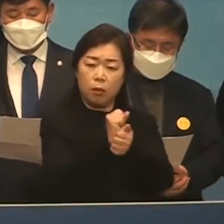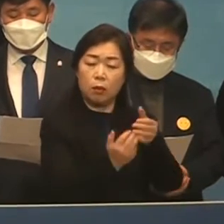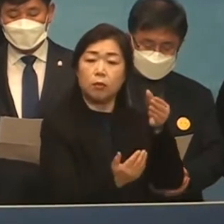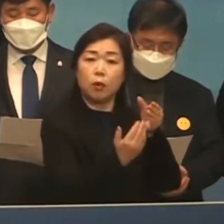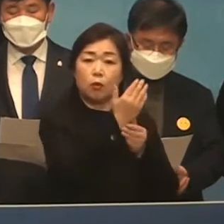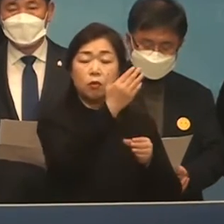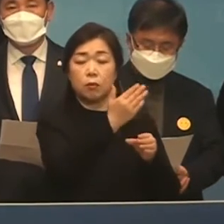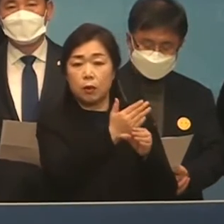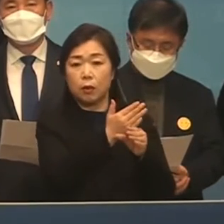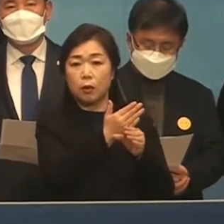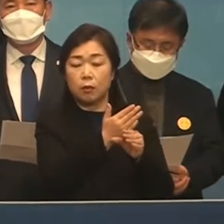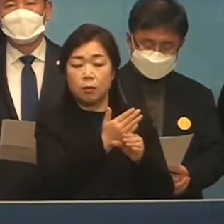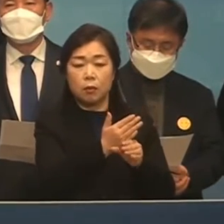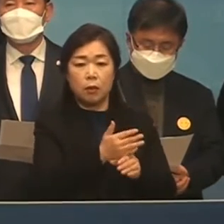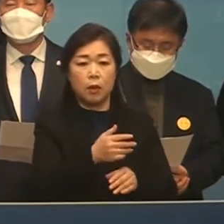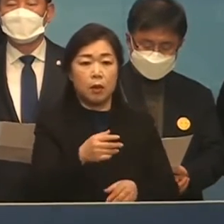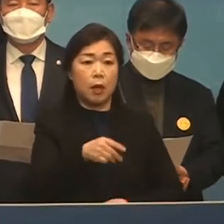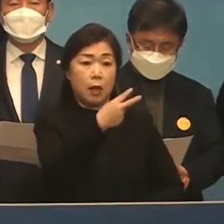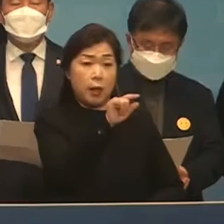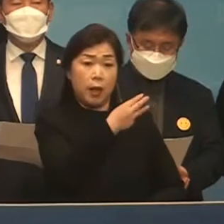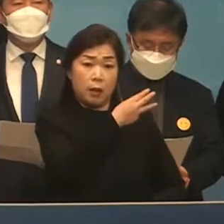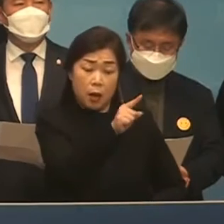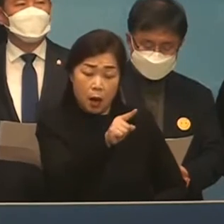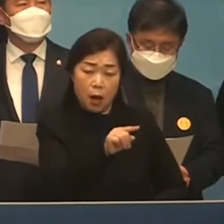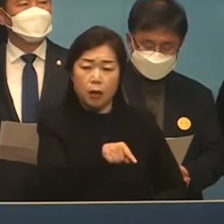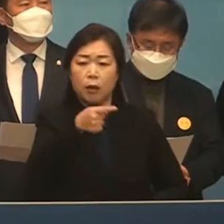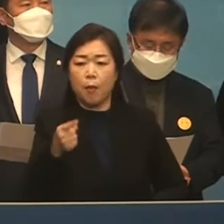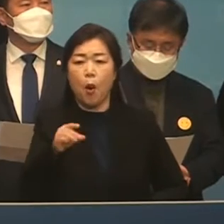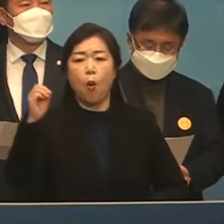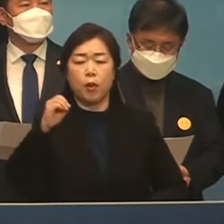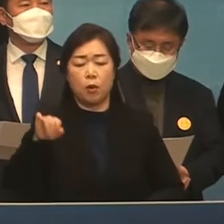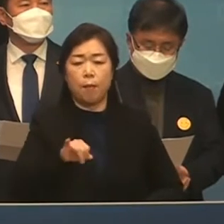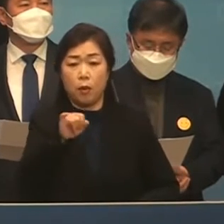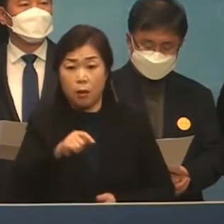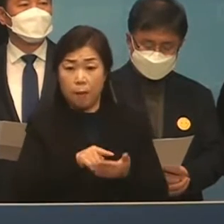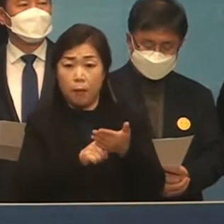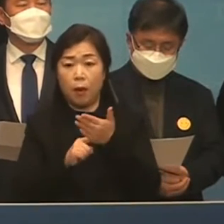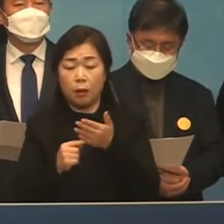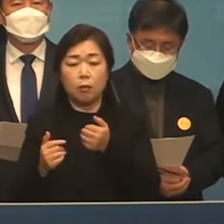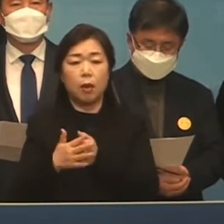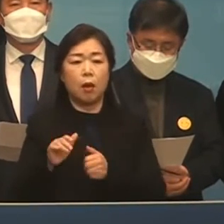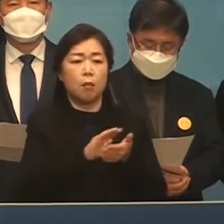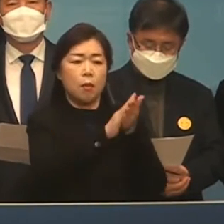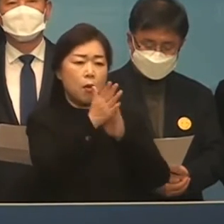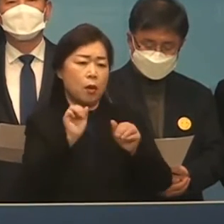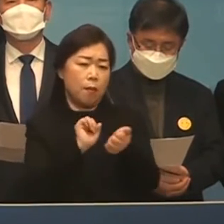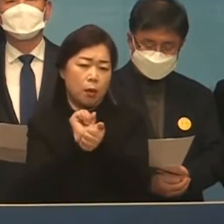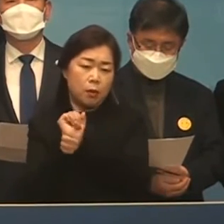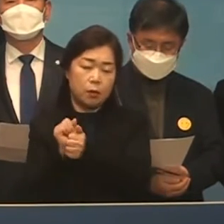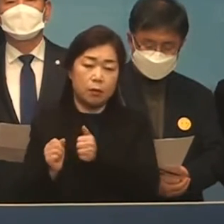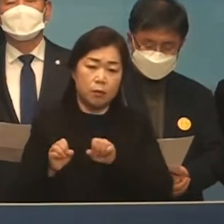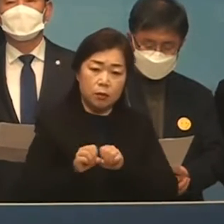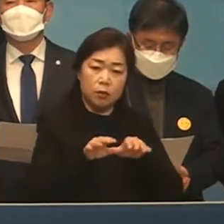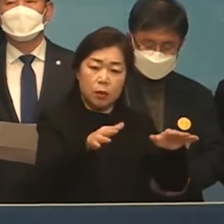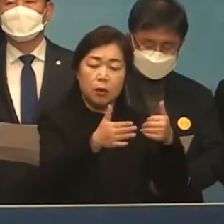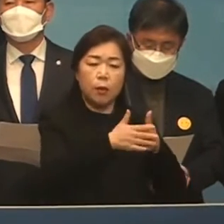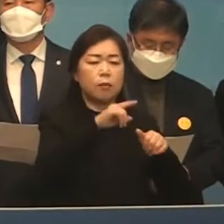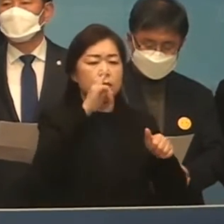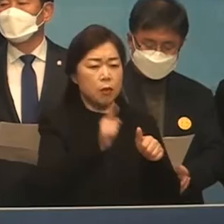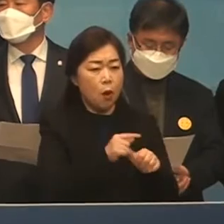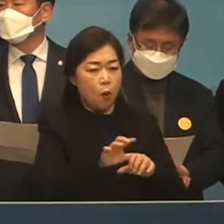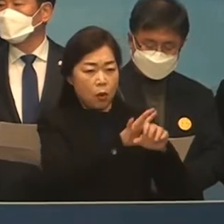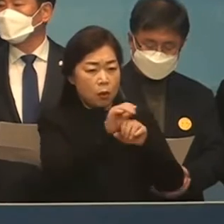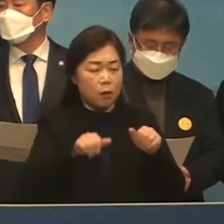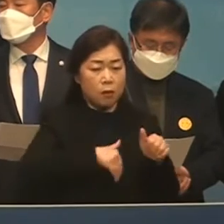있습니다. 델타 변이에 이어 오미크론이 출현하면서 변이 바이러스로 인해 코로나 팬데믹이